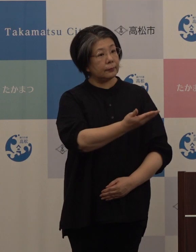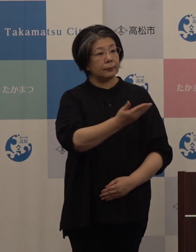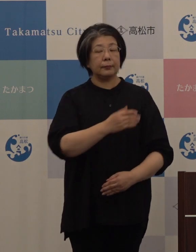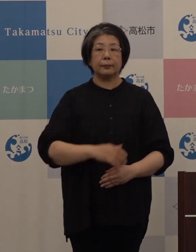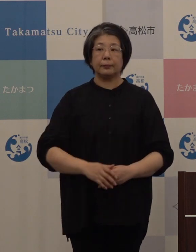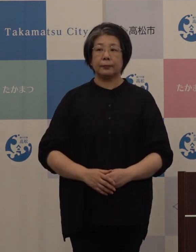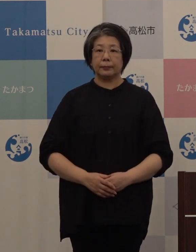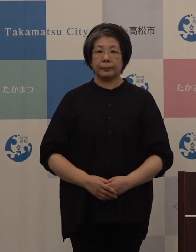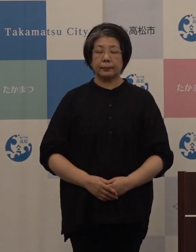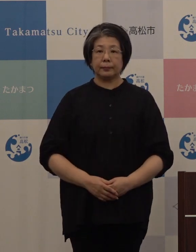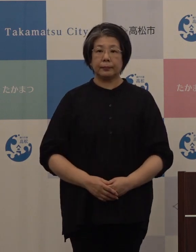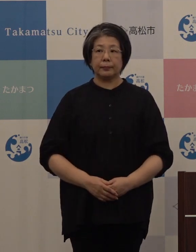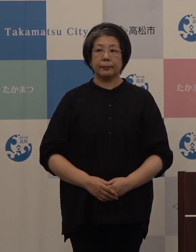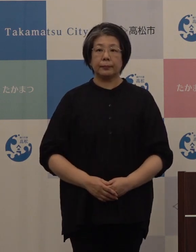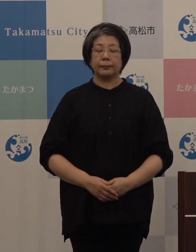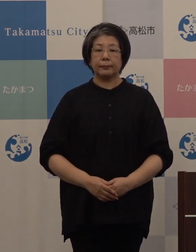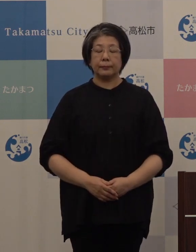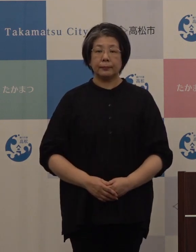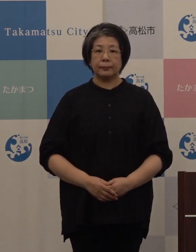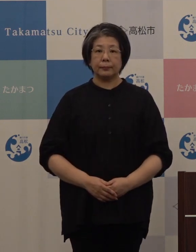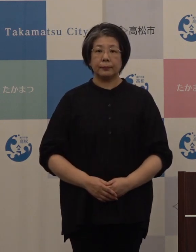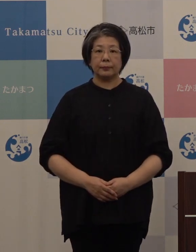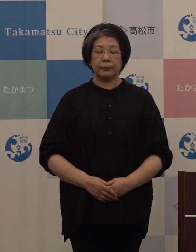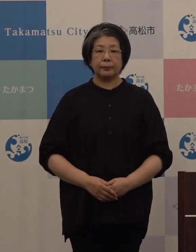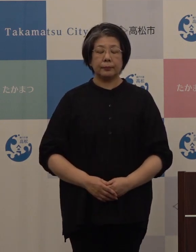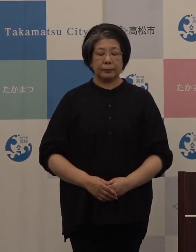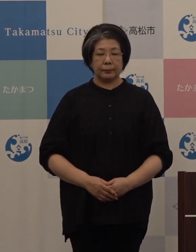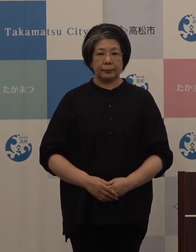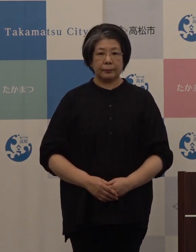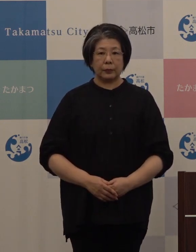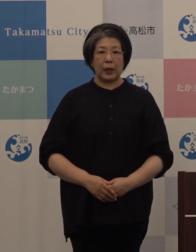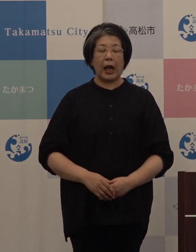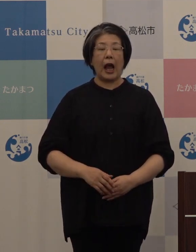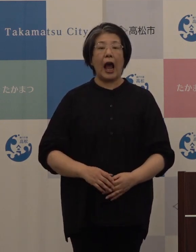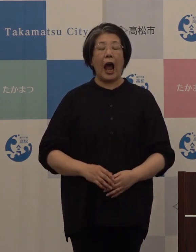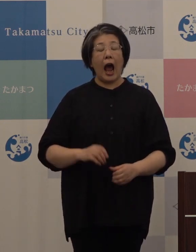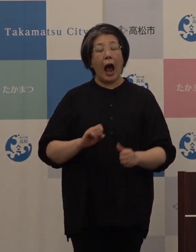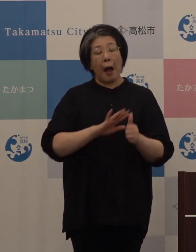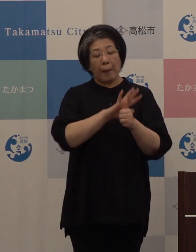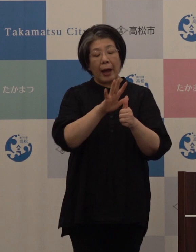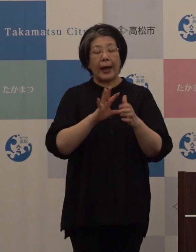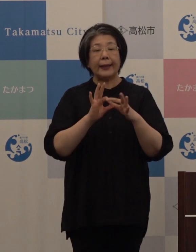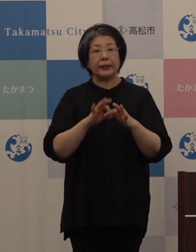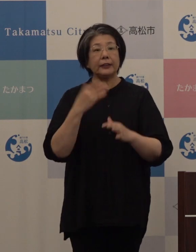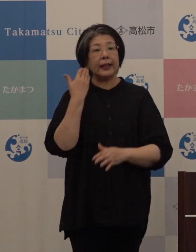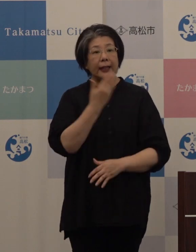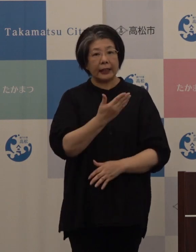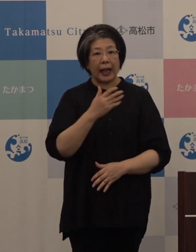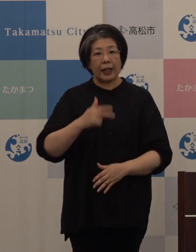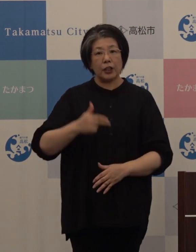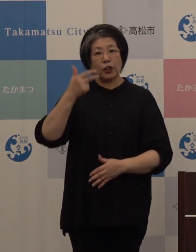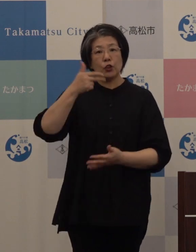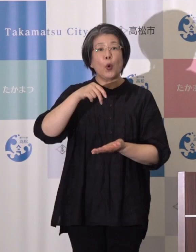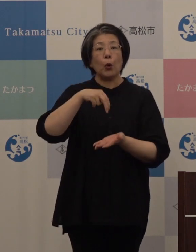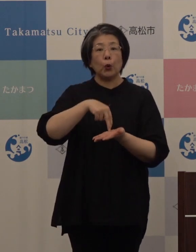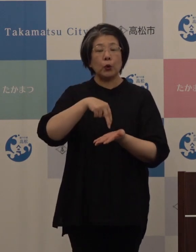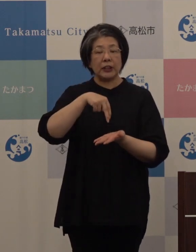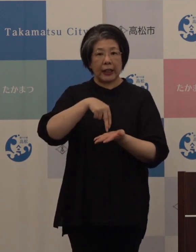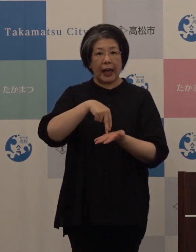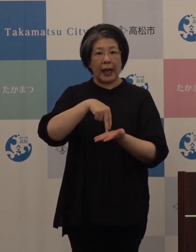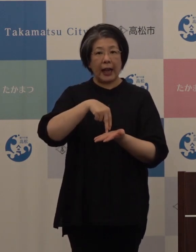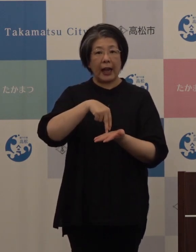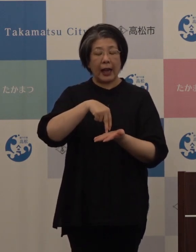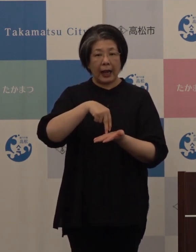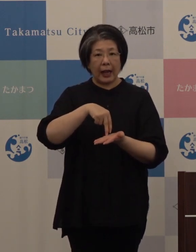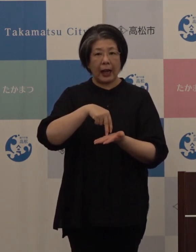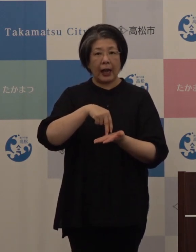の問題でして、先ほど、市長としてその、まあ、言動の内容をちょっと確認できて、言動内容自体確認